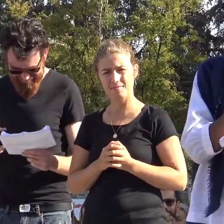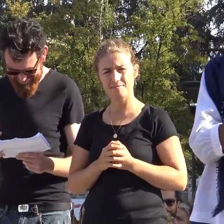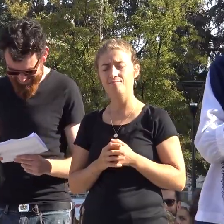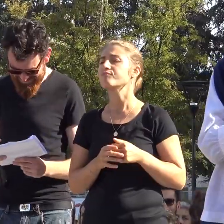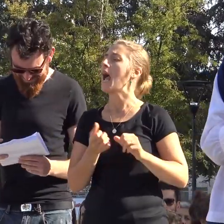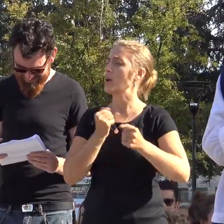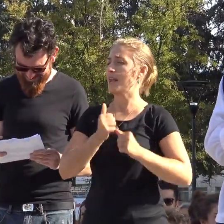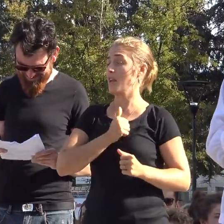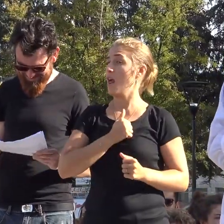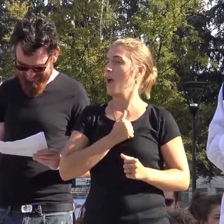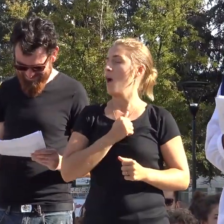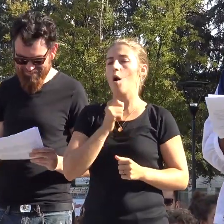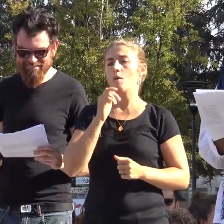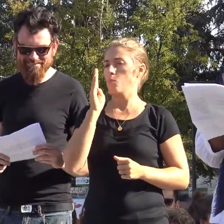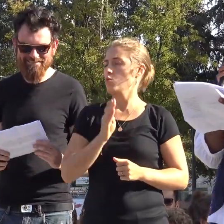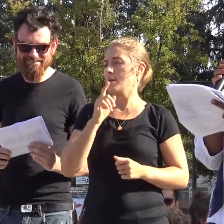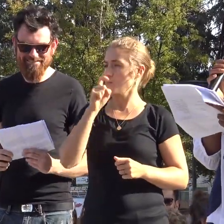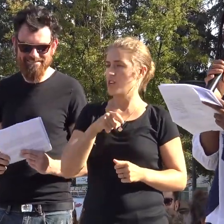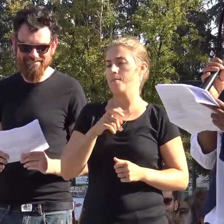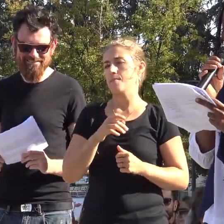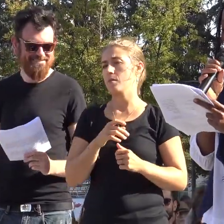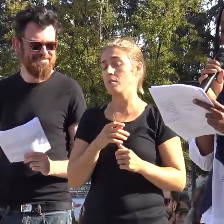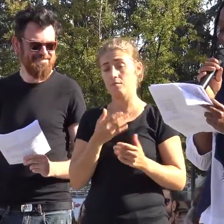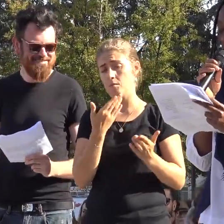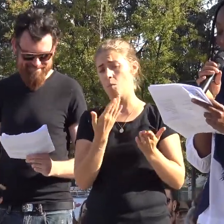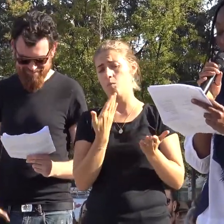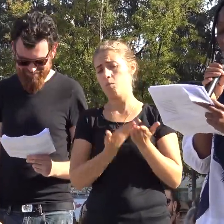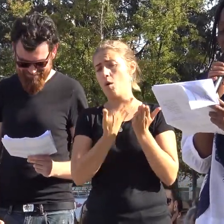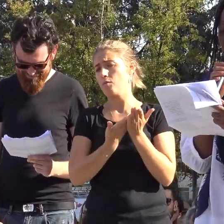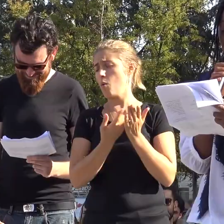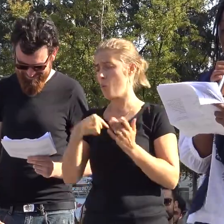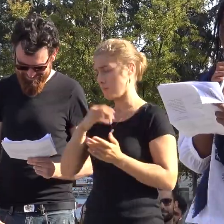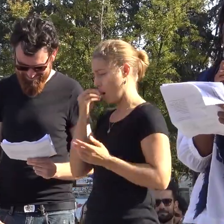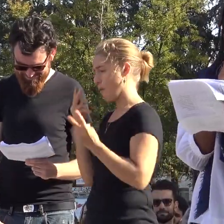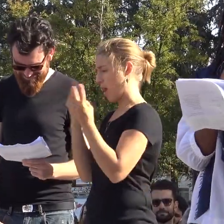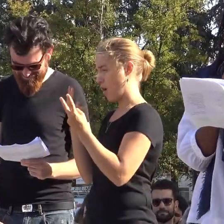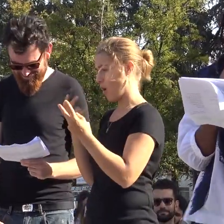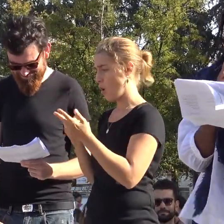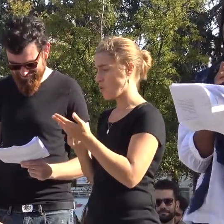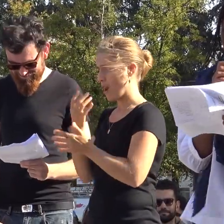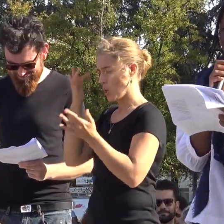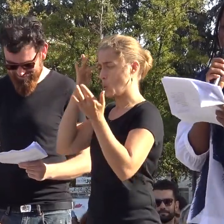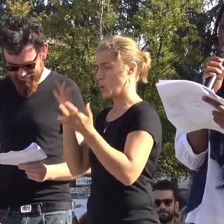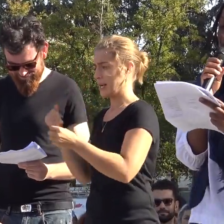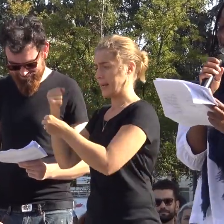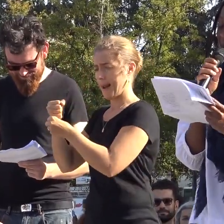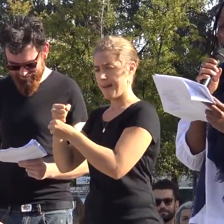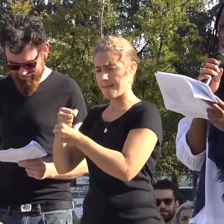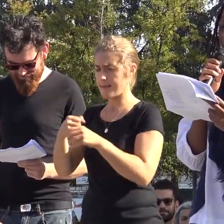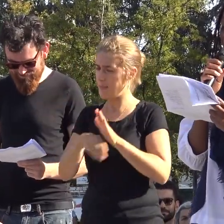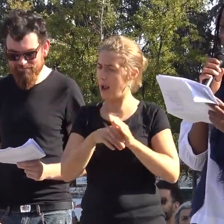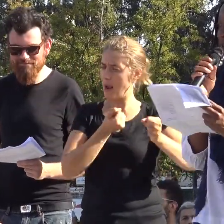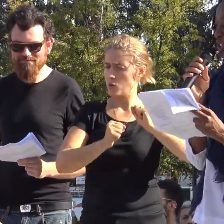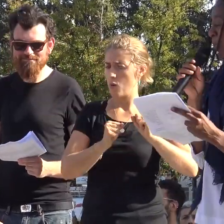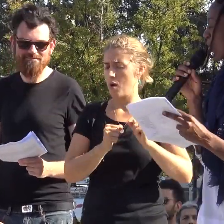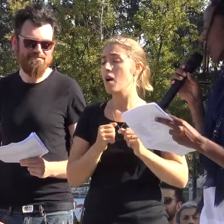Ces actions individuelles sont nécessaires. Elles incarnent et diffusent des valeurs qui doivent être les fondements d'une nouvelle culture, même si le système